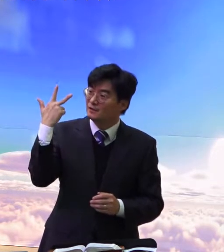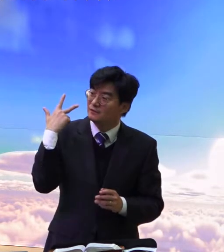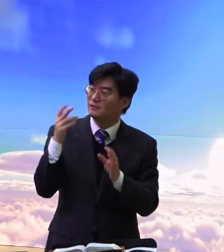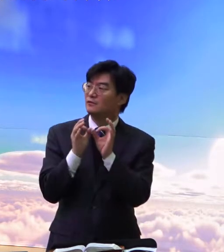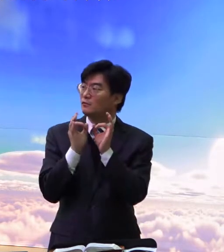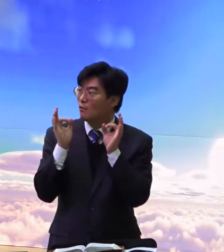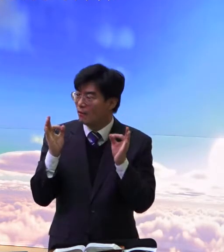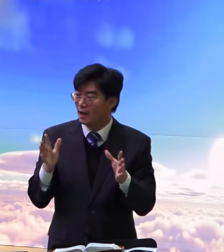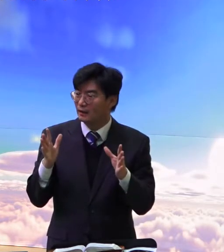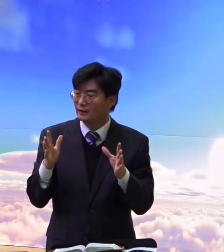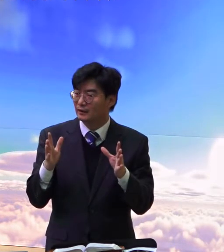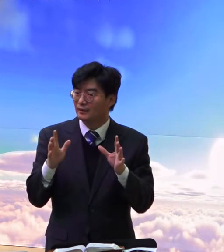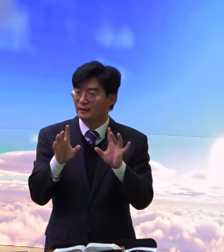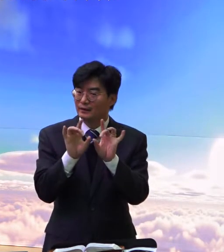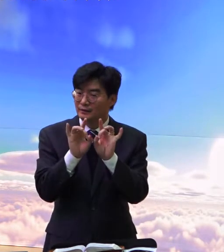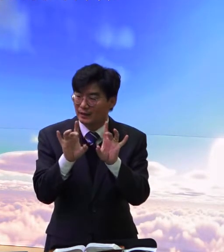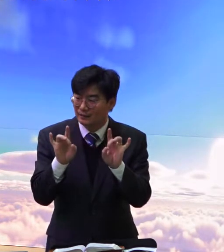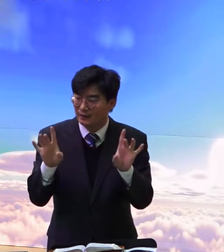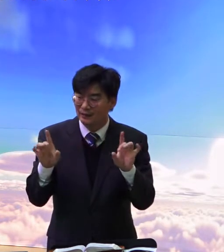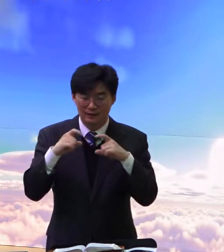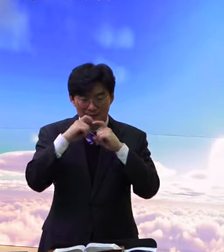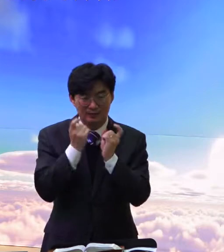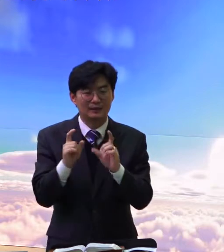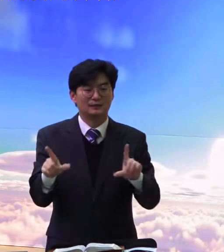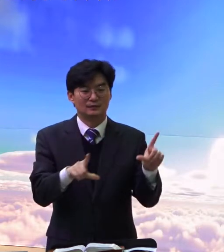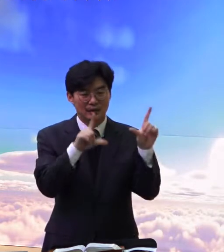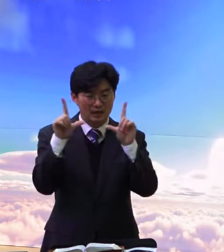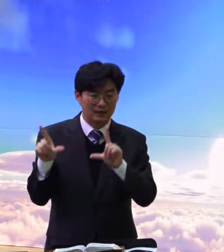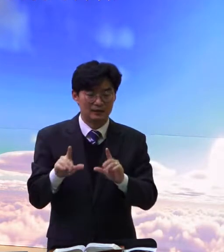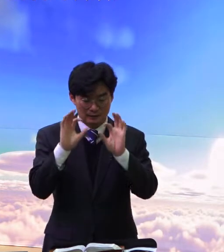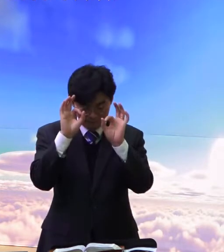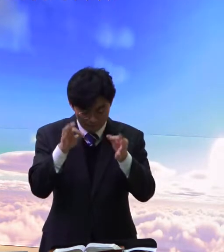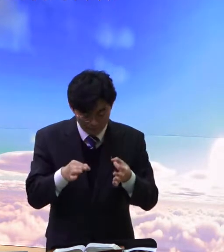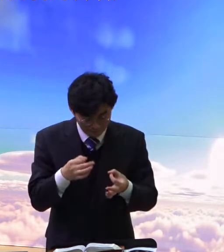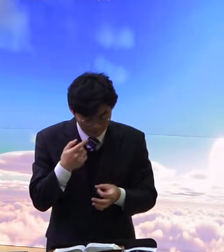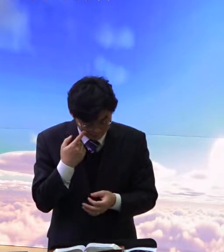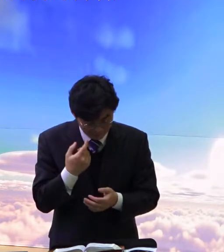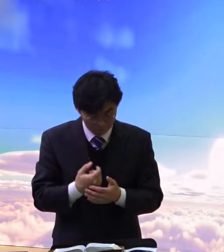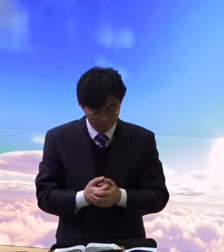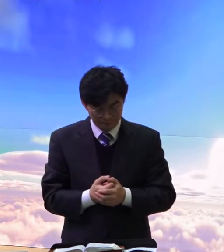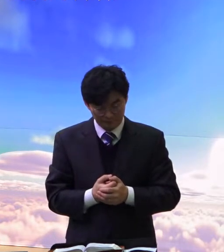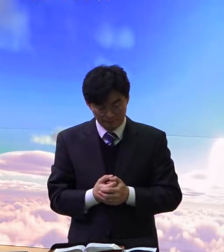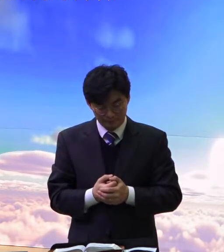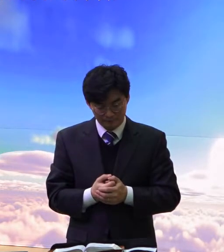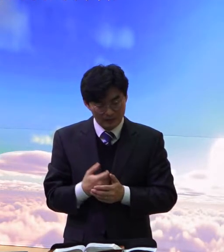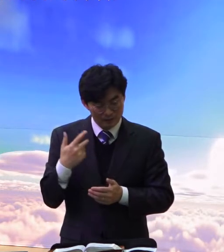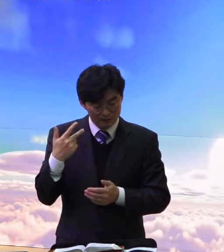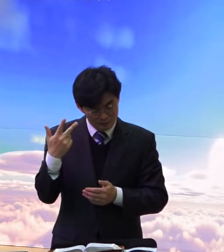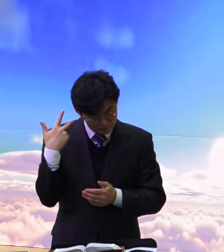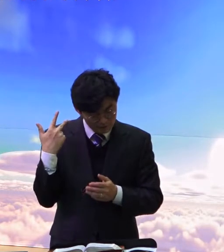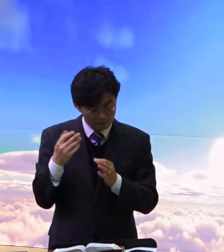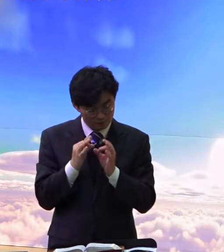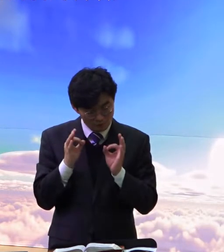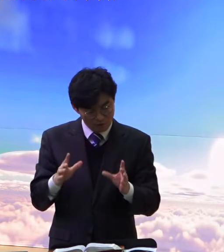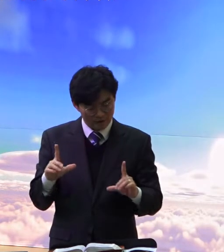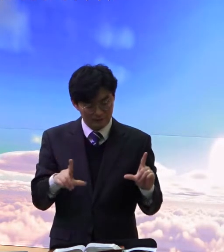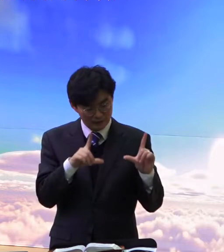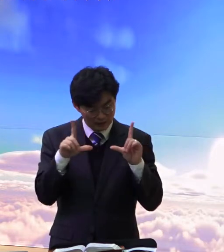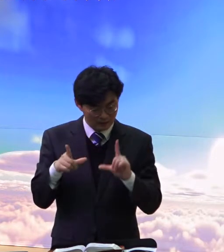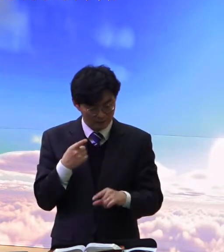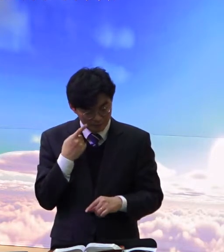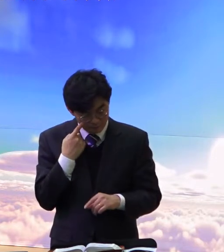삶을 살아오지 않았습니까? 예를 들어 첫 번째 주일을 지나고 그 주중을 한 주간을 살아왔는데, 어떤 때는